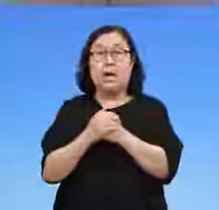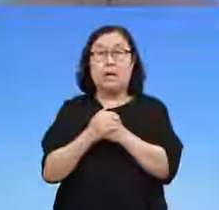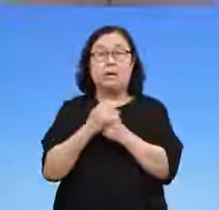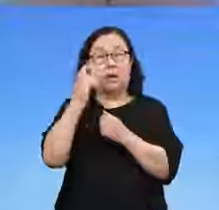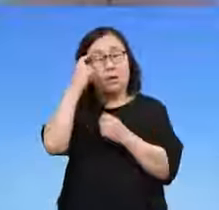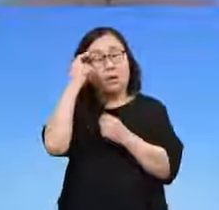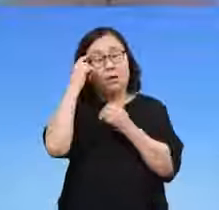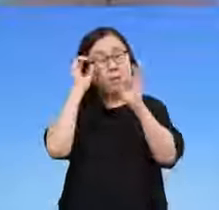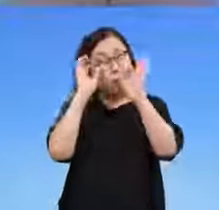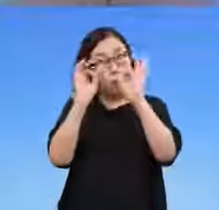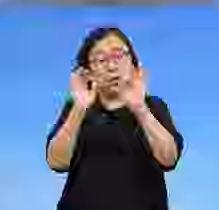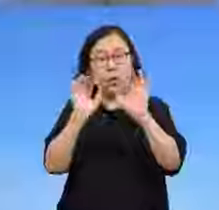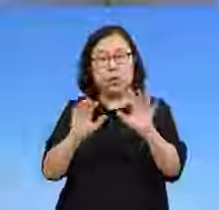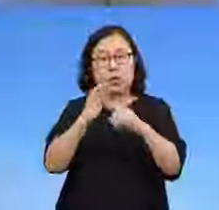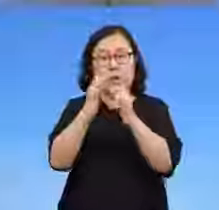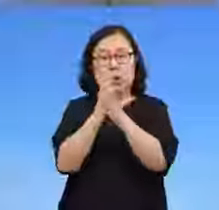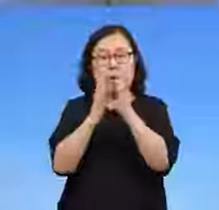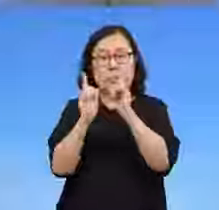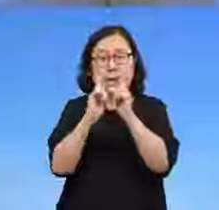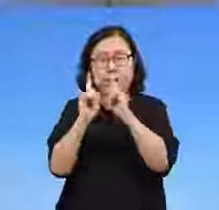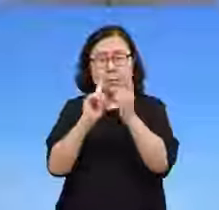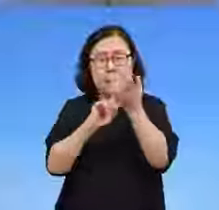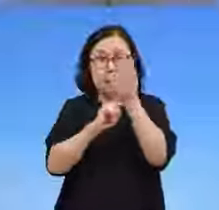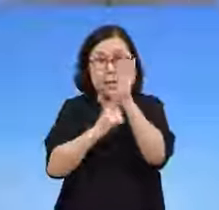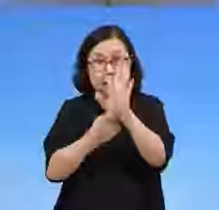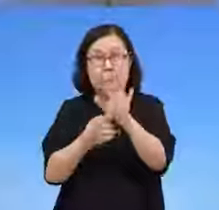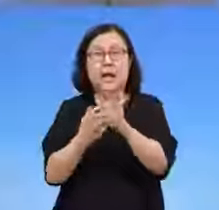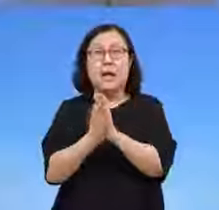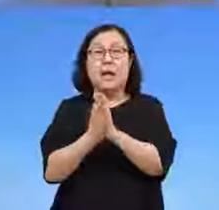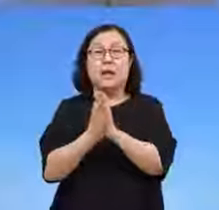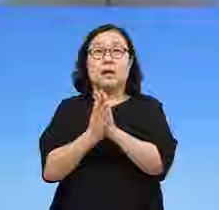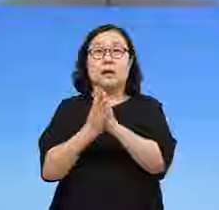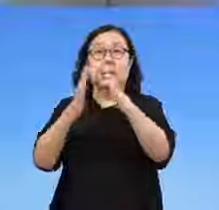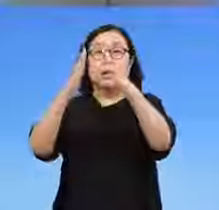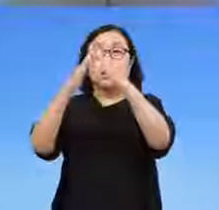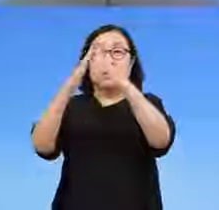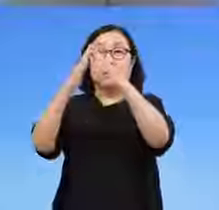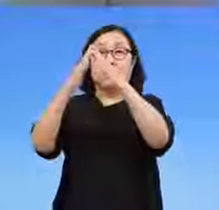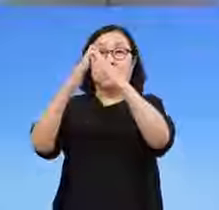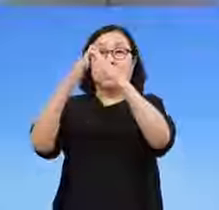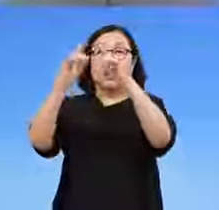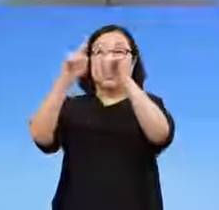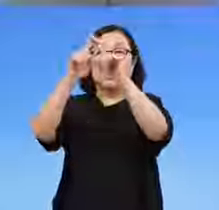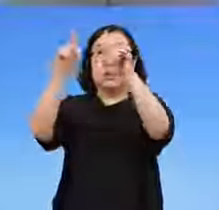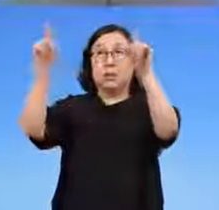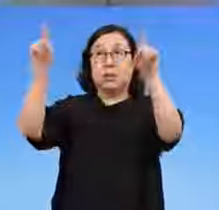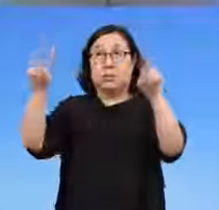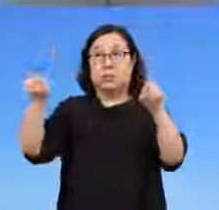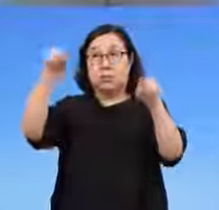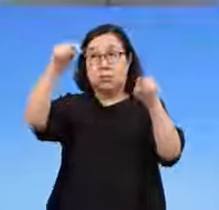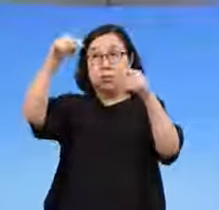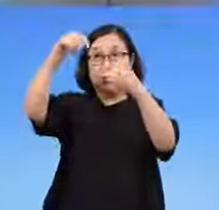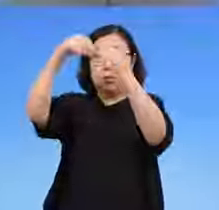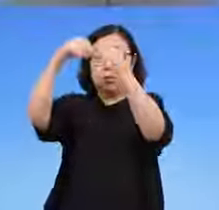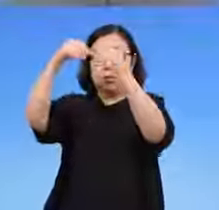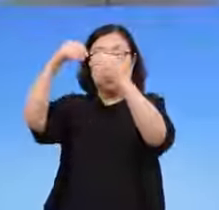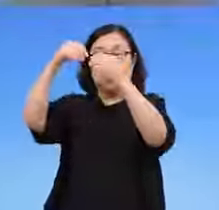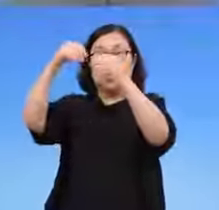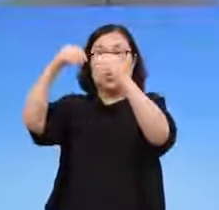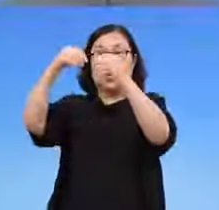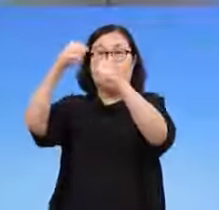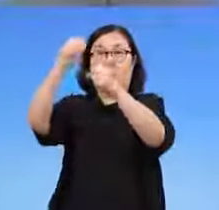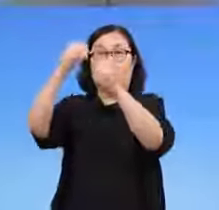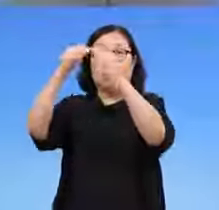돼버렸다. 그런 관점으로 보면 오늘 본문에 나오는 그 지붕 뚫은 네 사람은 그 지난주 살펴본 그 나병